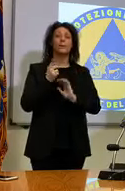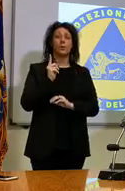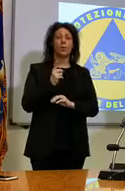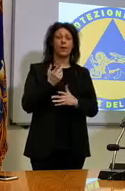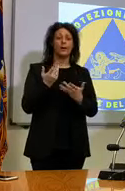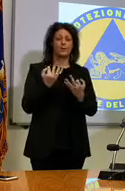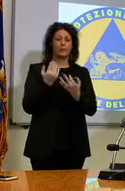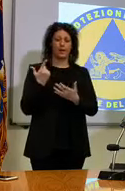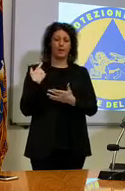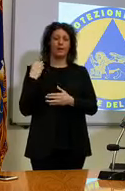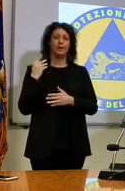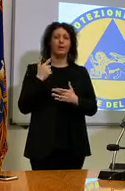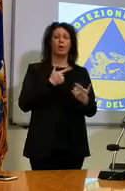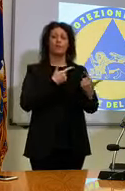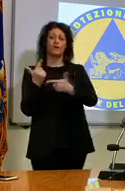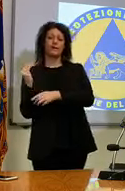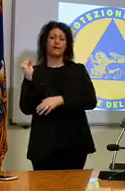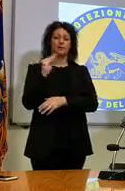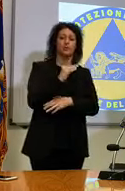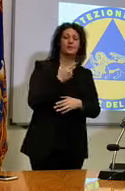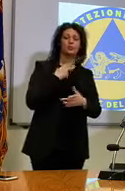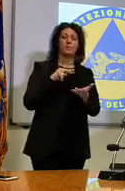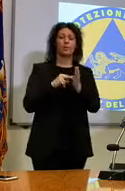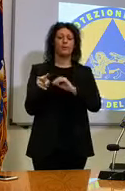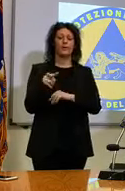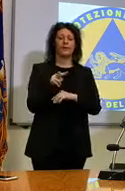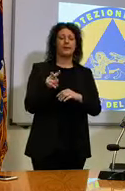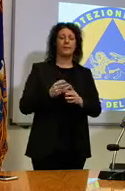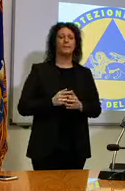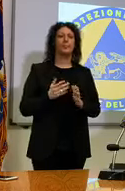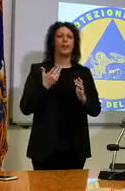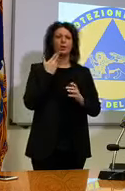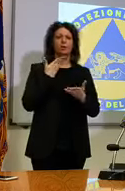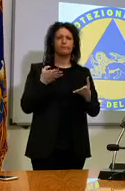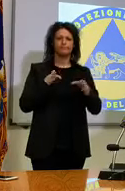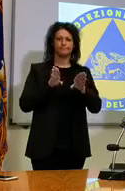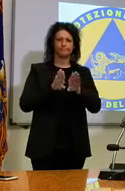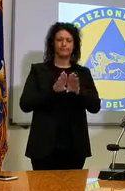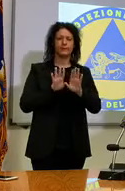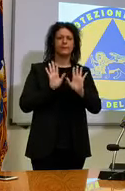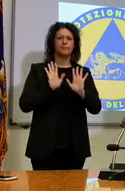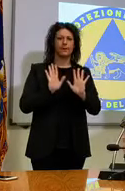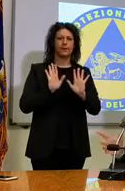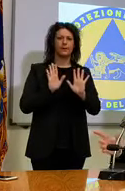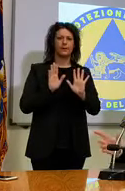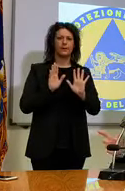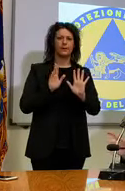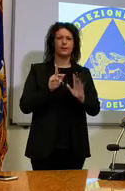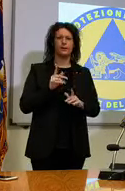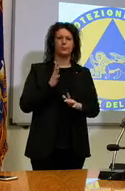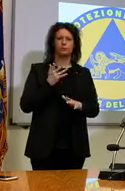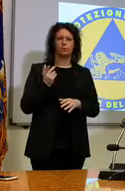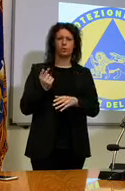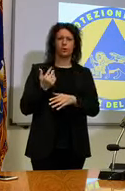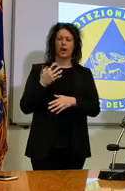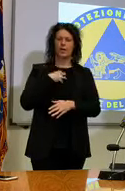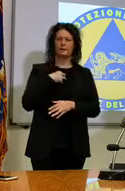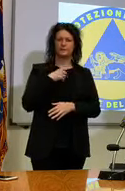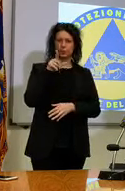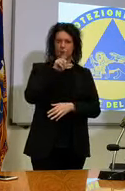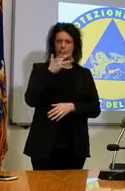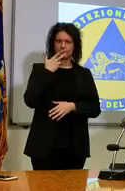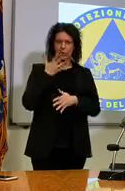domanda e dell'offerta. Io avrei concluso e vi ringrazio, però vi lascerei, oltre agli assessori, non so se vuole dare un aggiornamento sulle case di riposo,